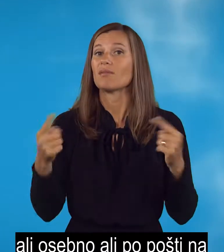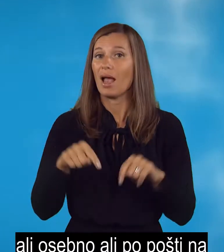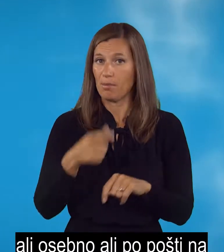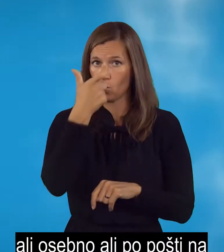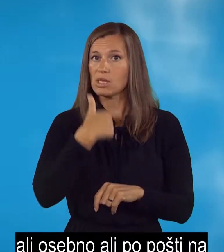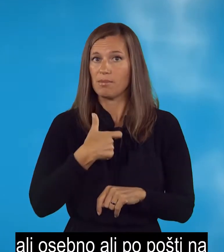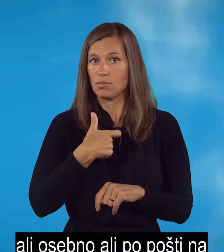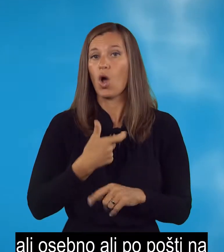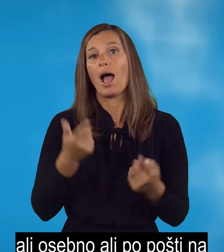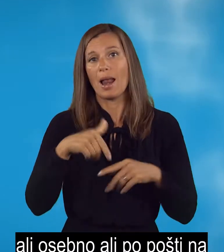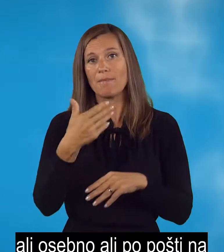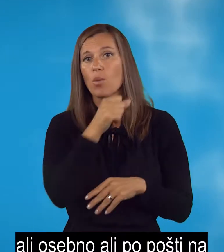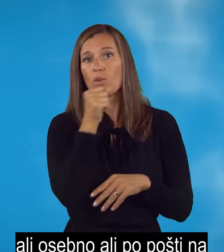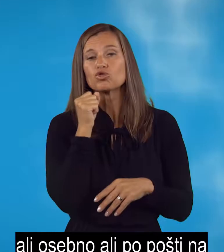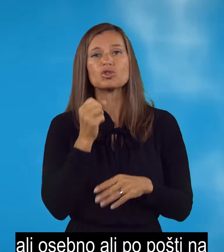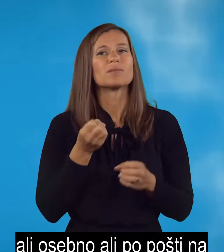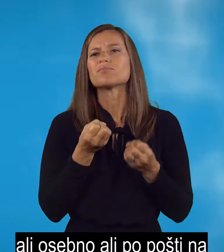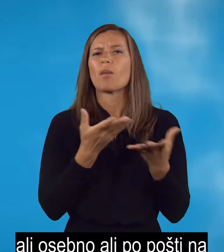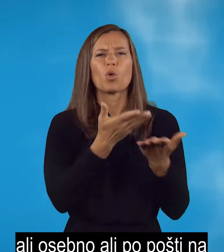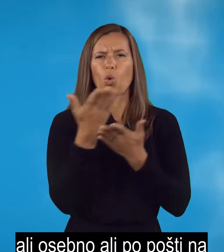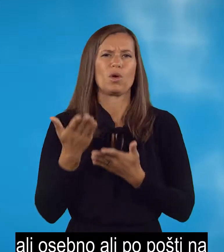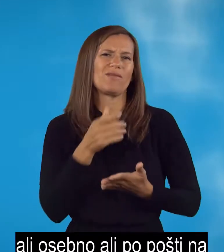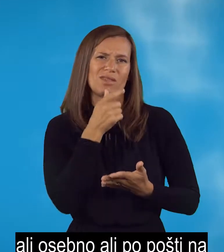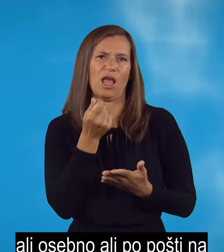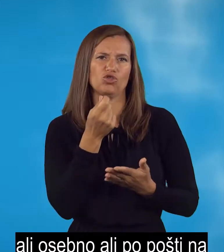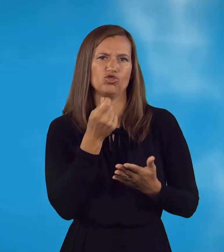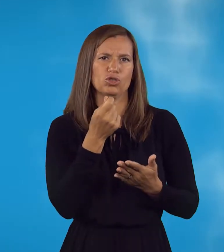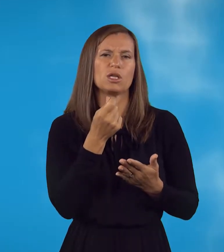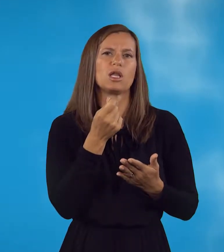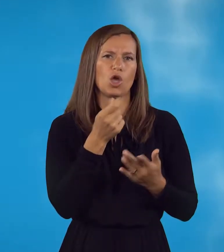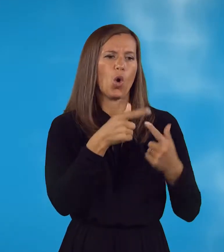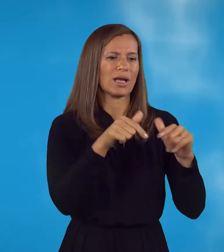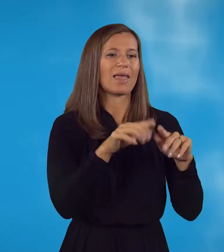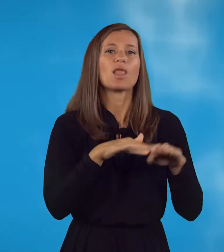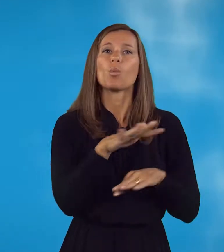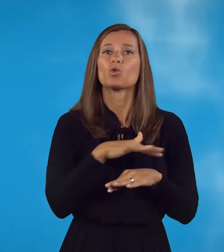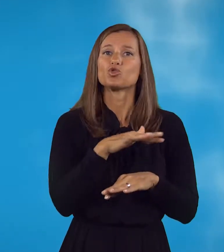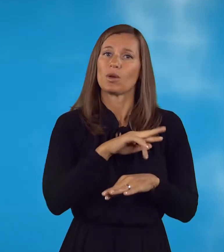Ali osebno ali po pošti na kateremkoli finančnem uradu na območju Republike Slovenije.